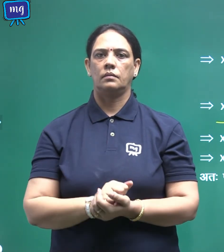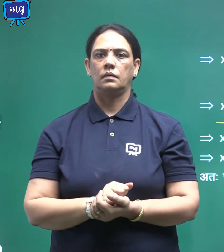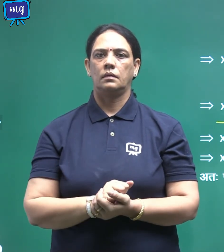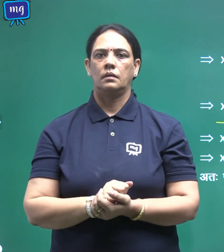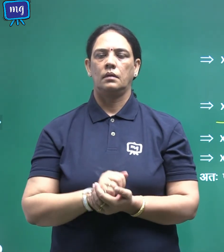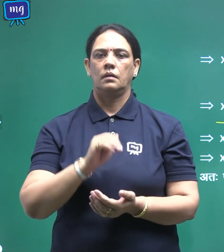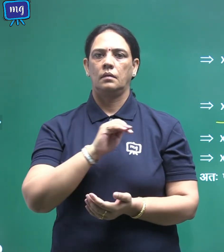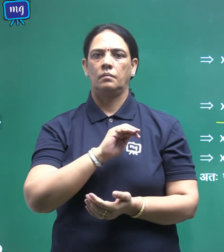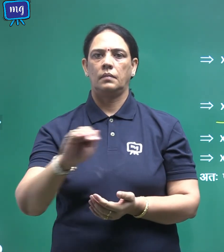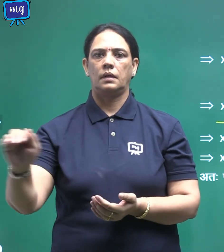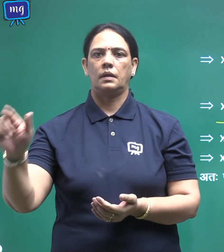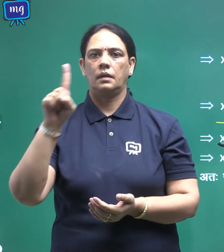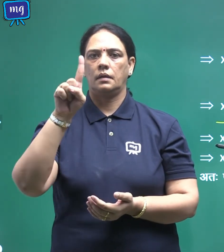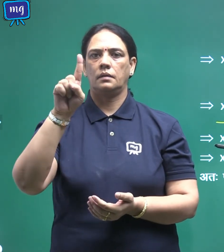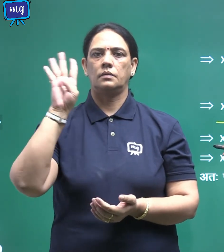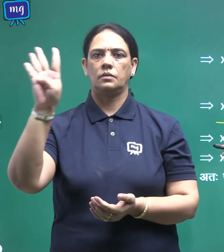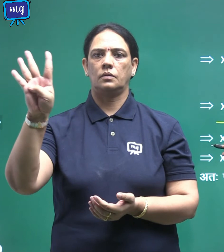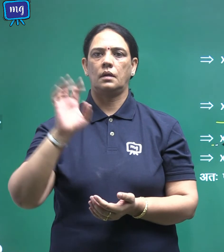100/14।